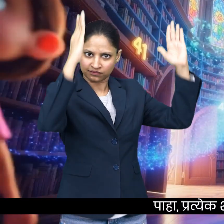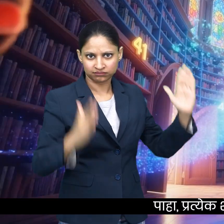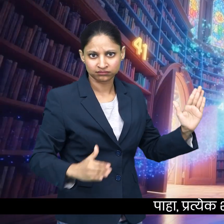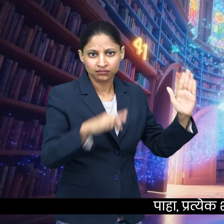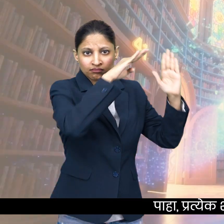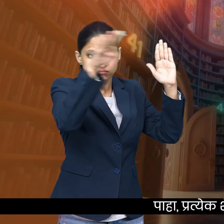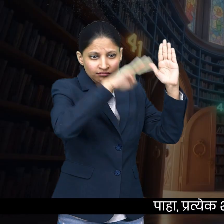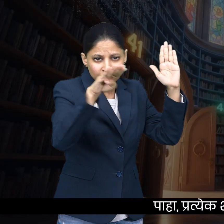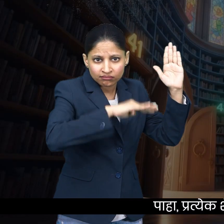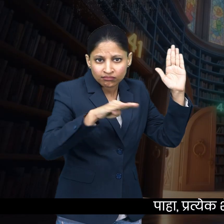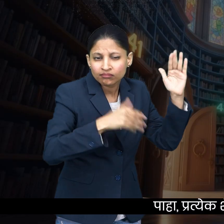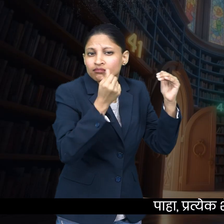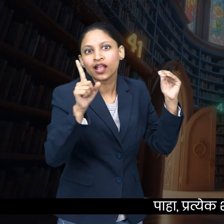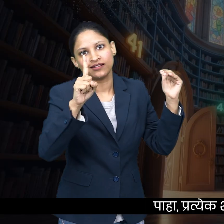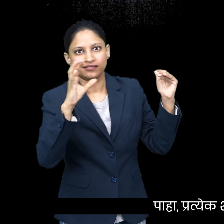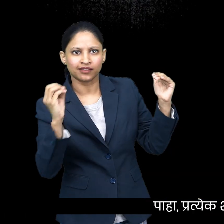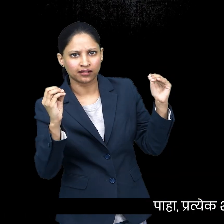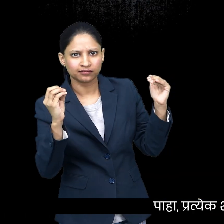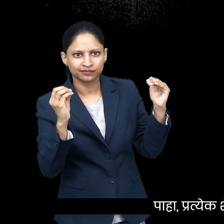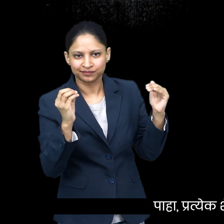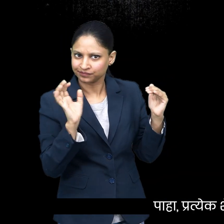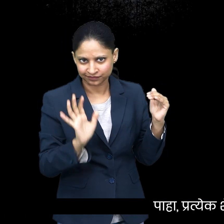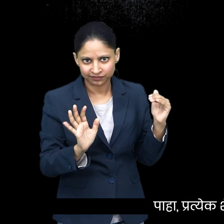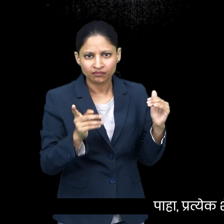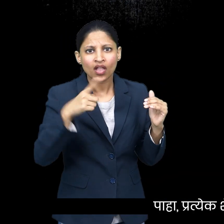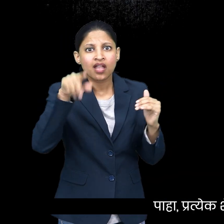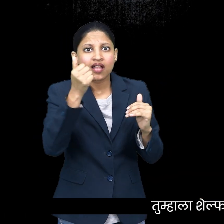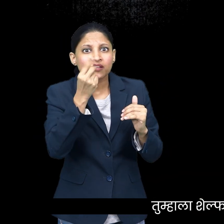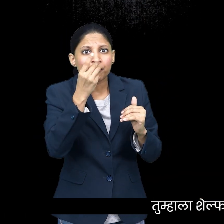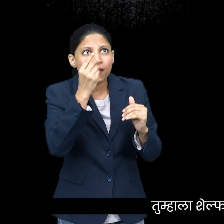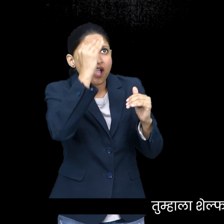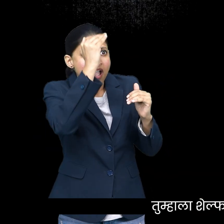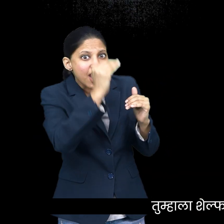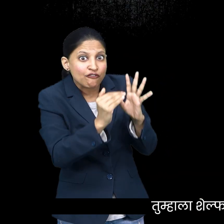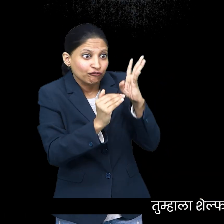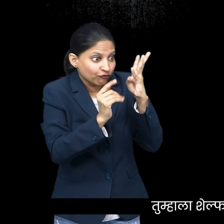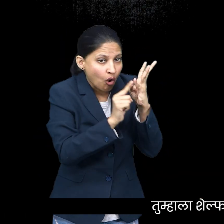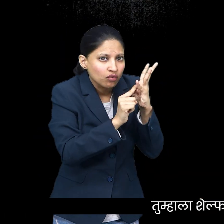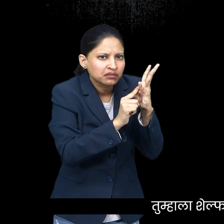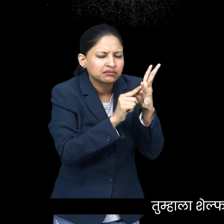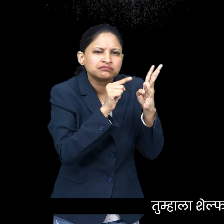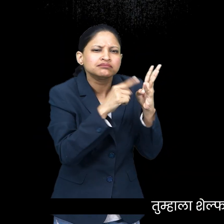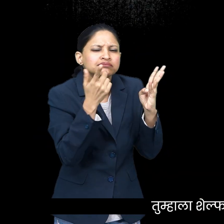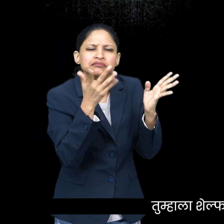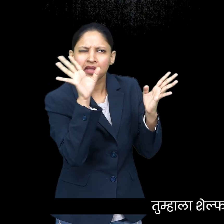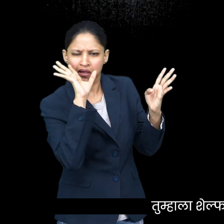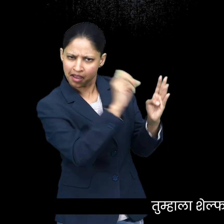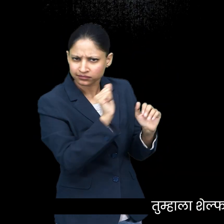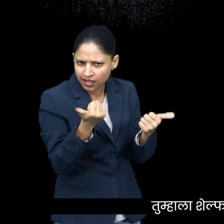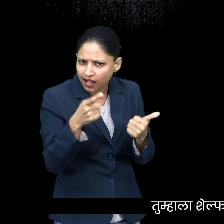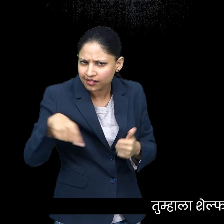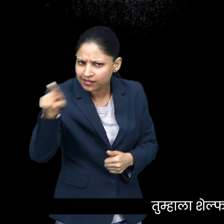पहा, प्रत्येक शेल्फ मध्ये 10 रॅक आहेत. तुम्हाला शेल्फ क्रमांक